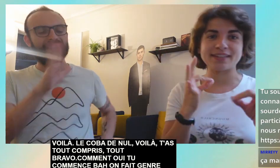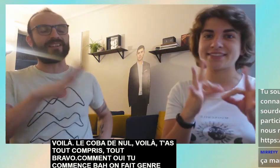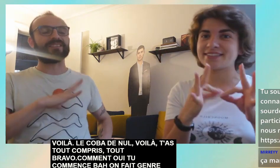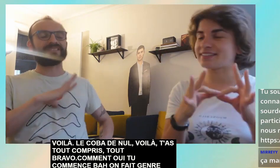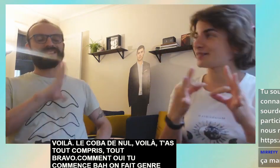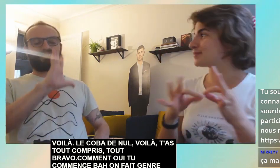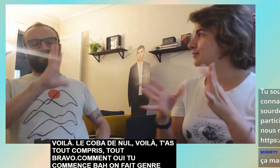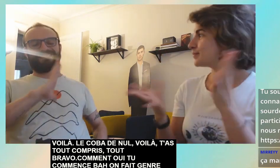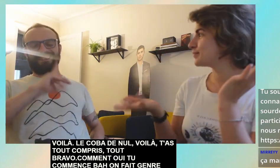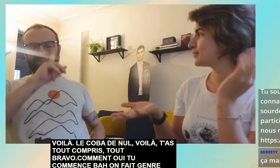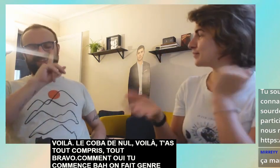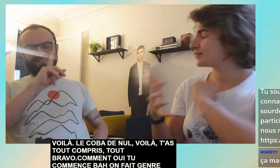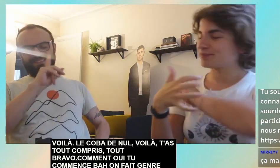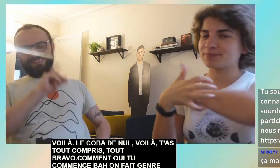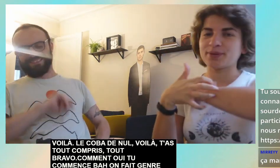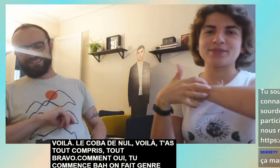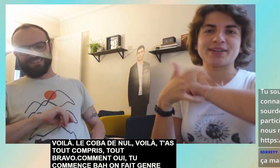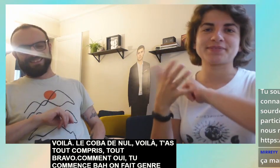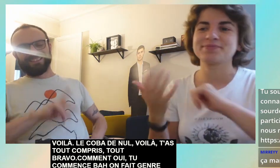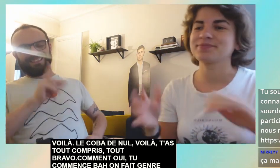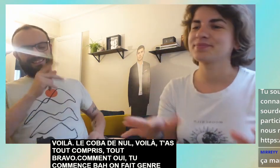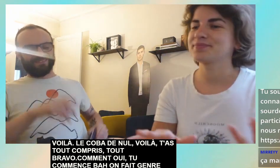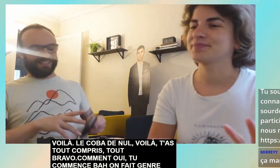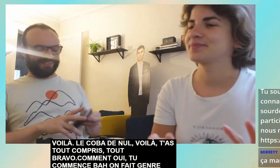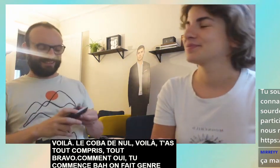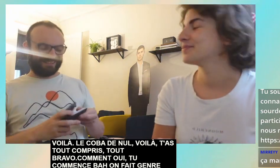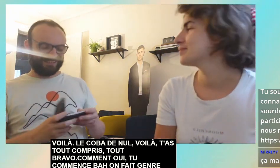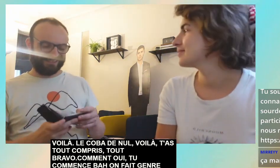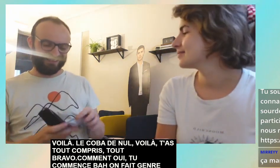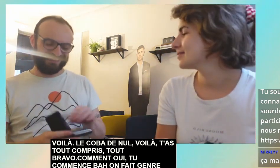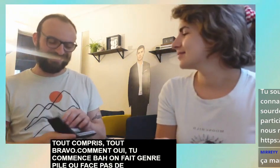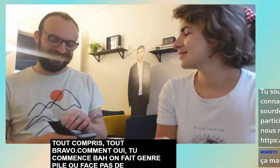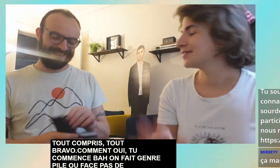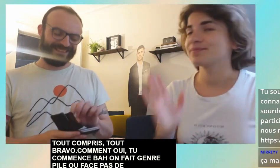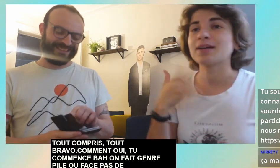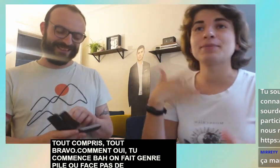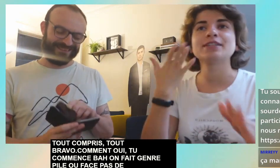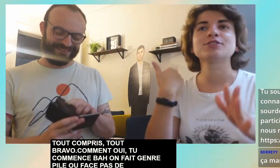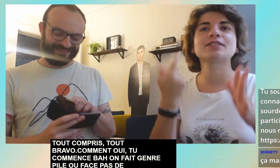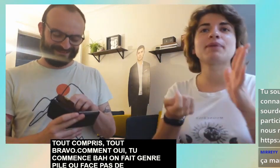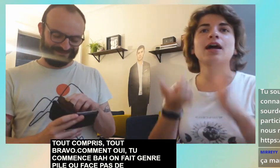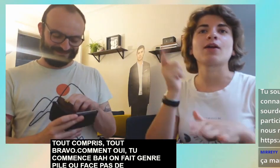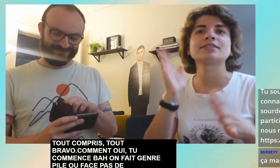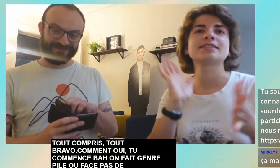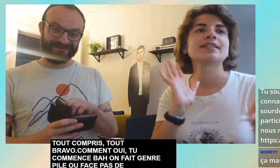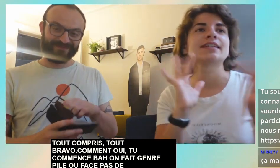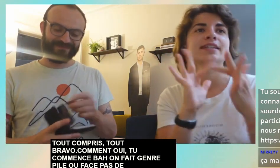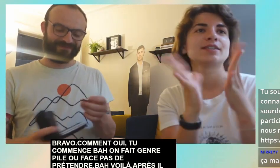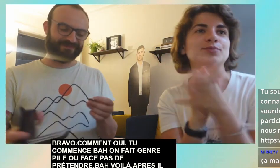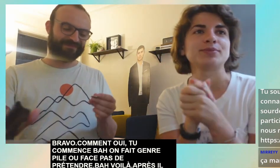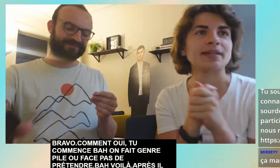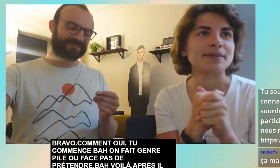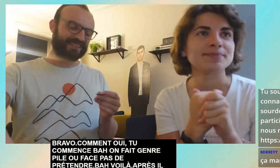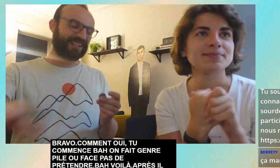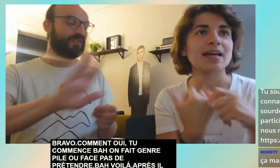Attends. Très bien. Voilà. Après, je t'ai pas lancé tout ça.